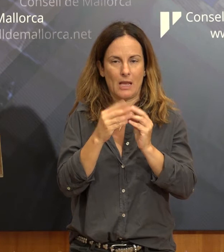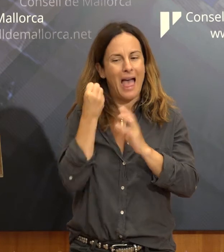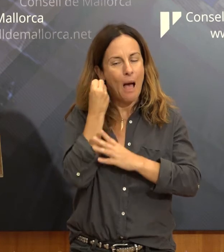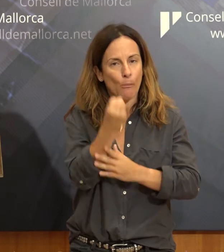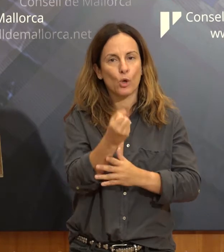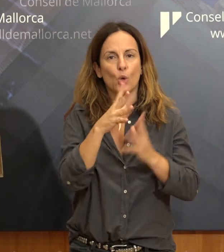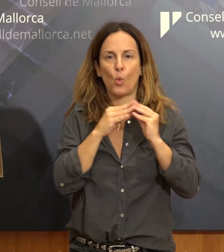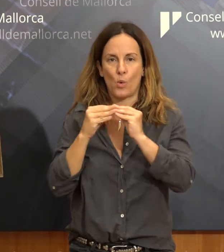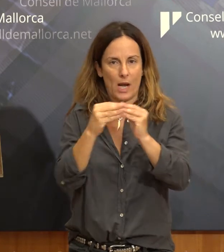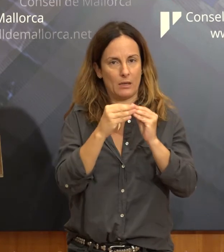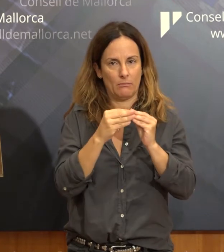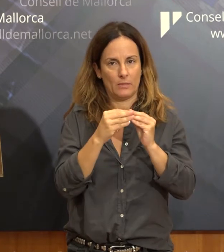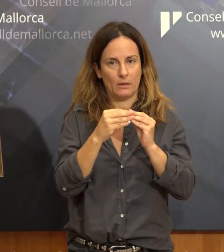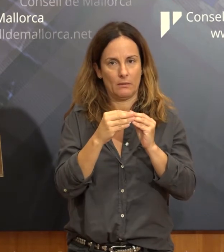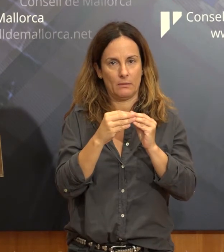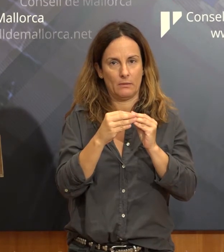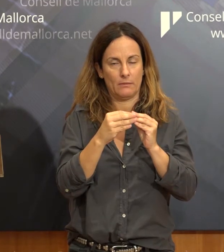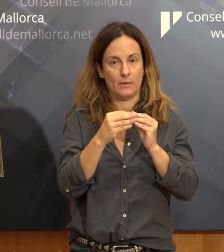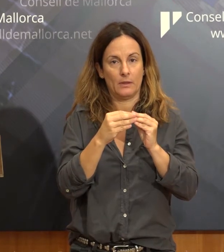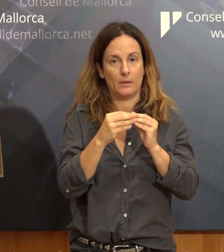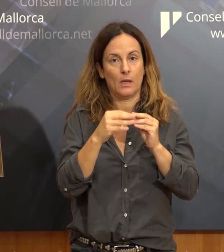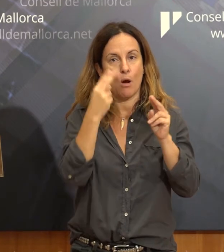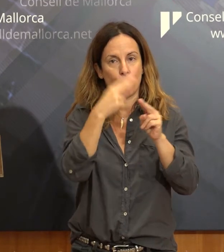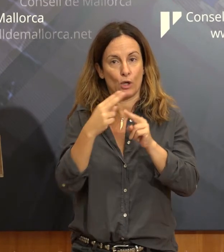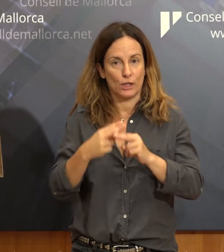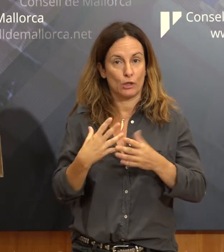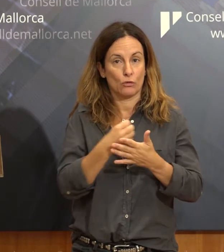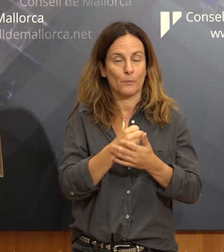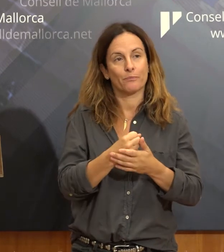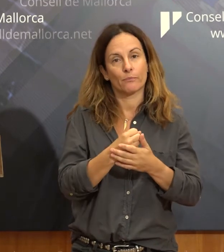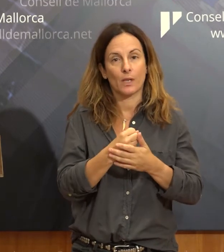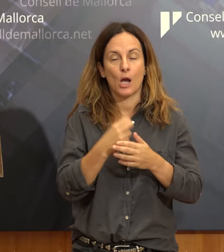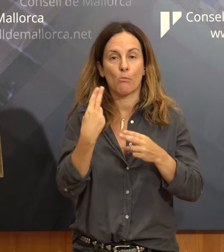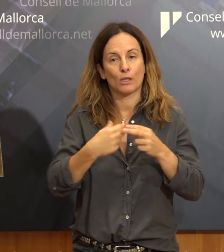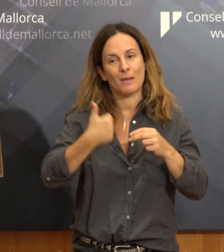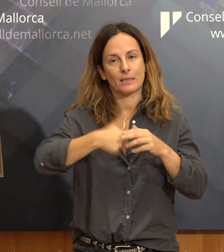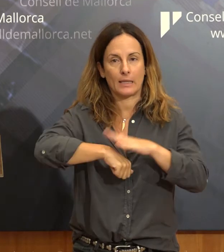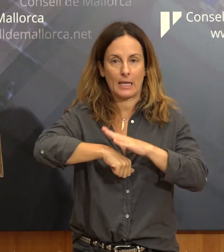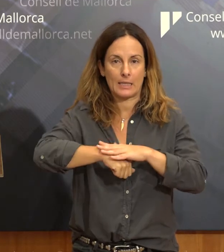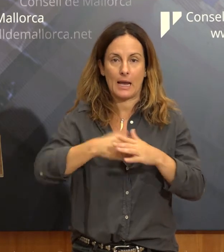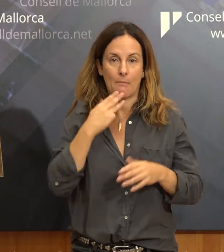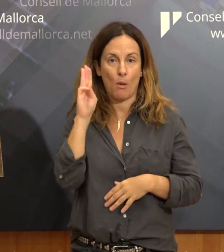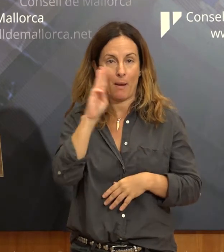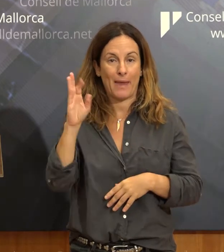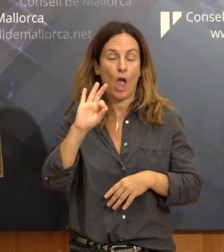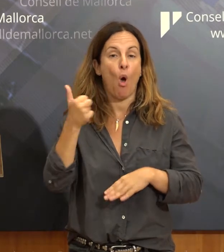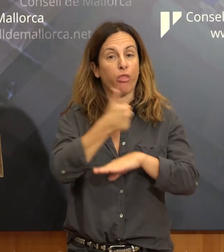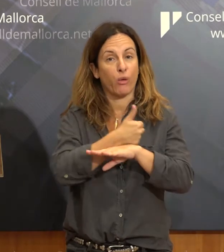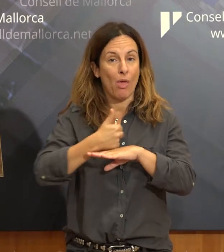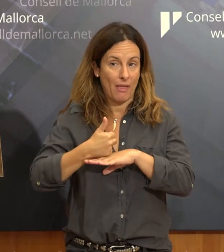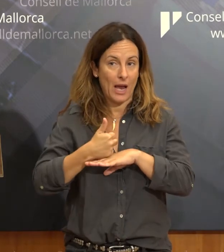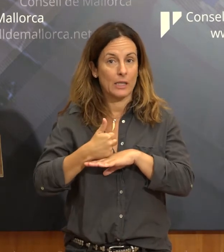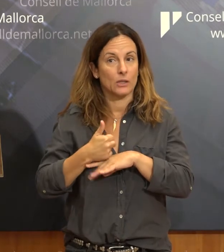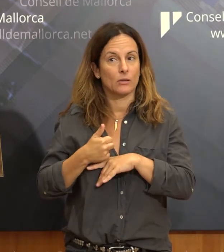perquè per part dels partits més de la dreta, com el Partit Popular, els Ciutadans, que exigien